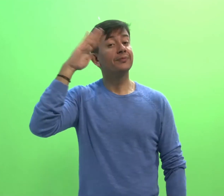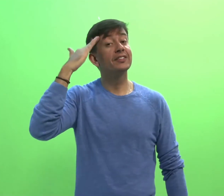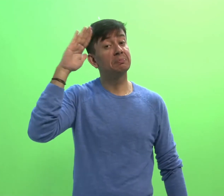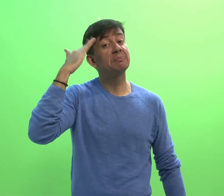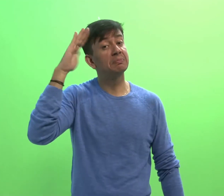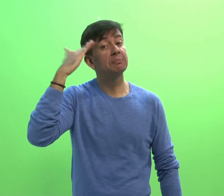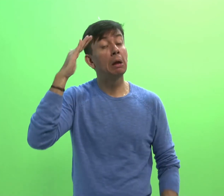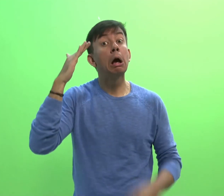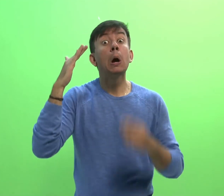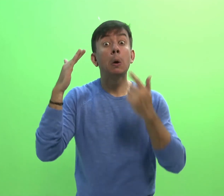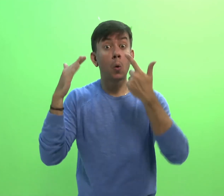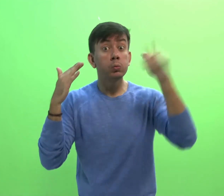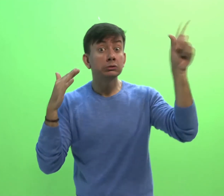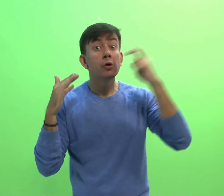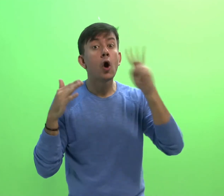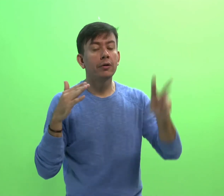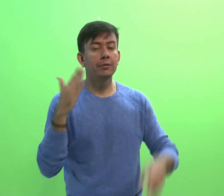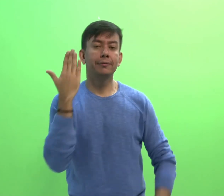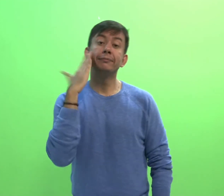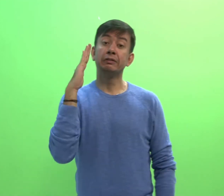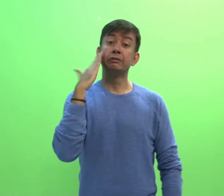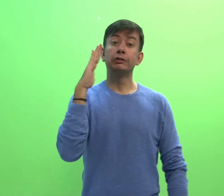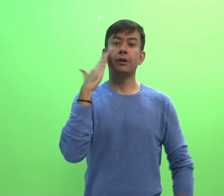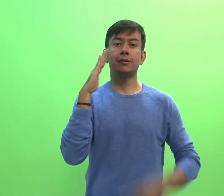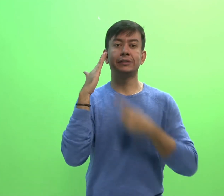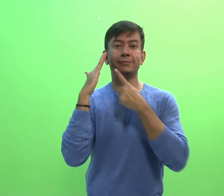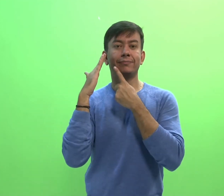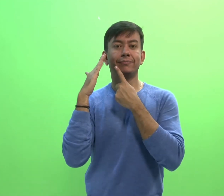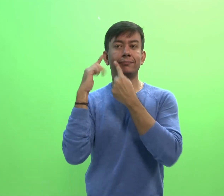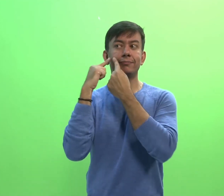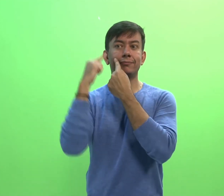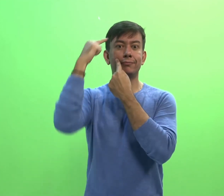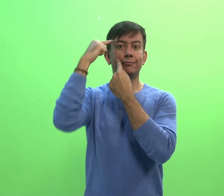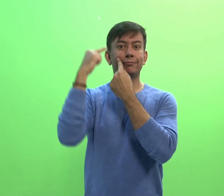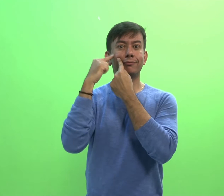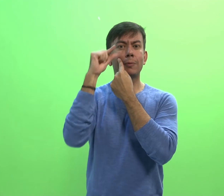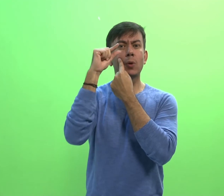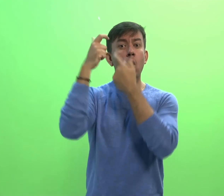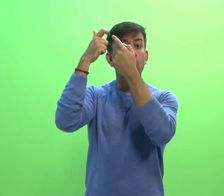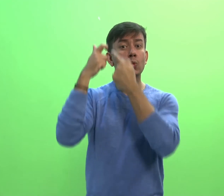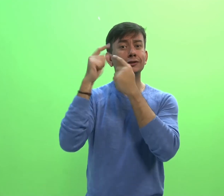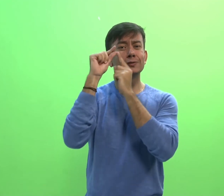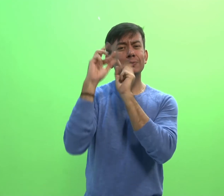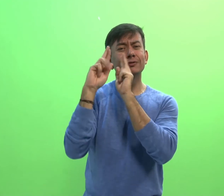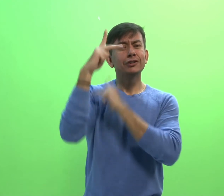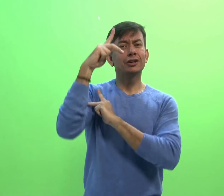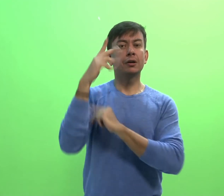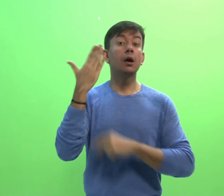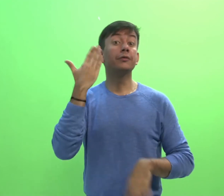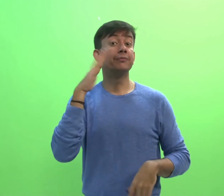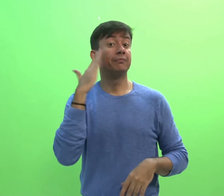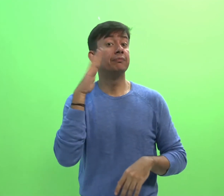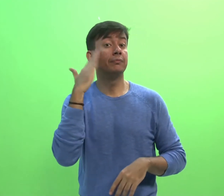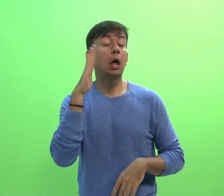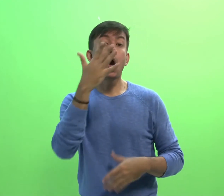Olha, entendi. Outras pessoas fazem, entendi, já na bochecha. Então o local vai ser um